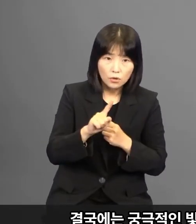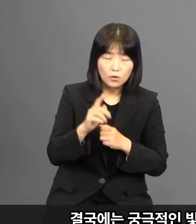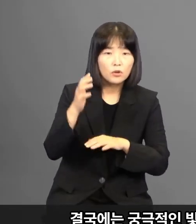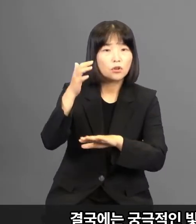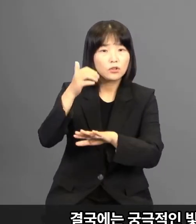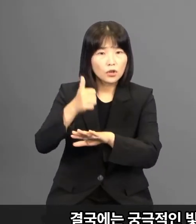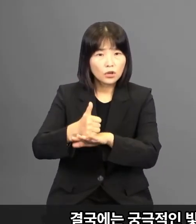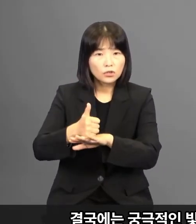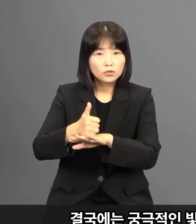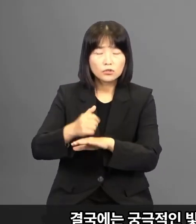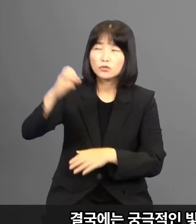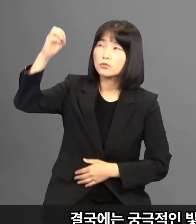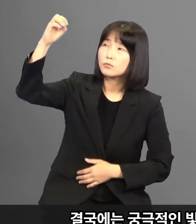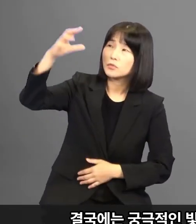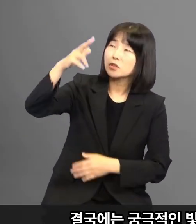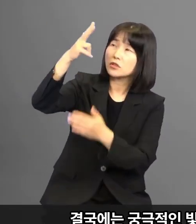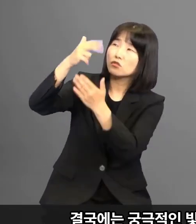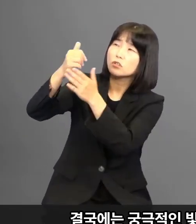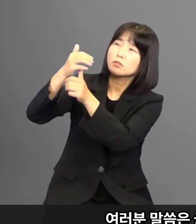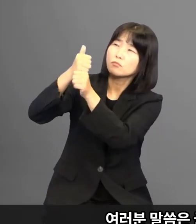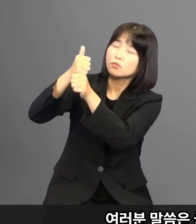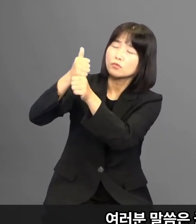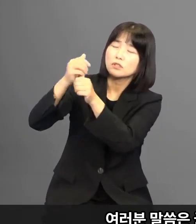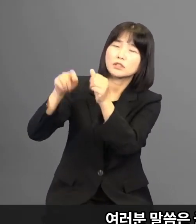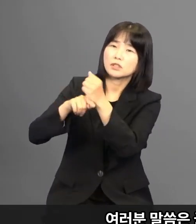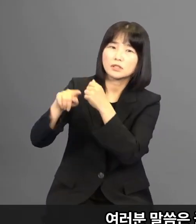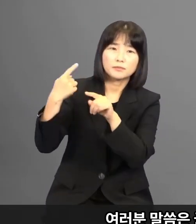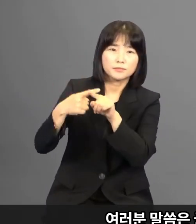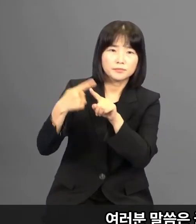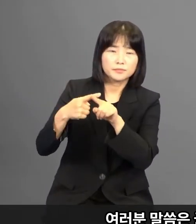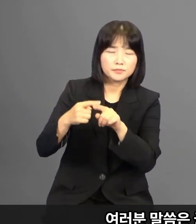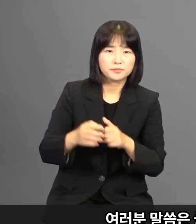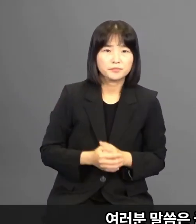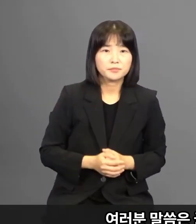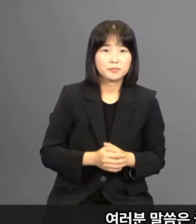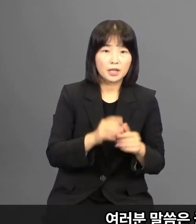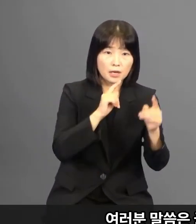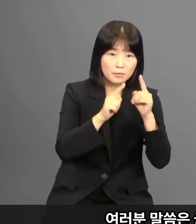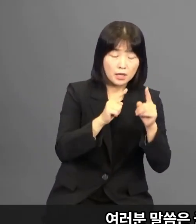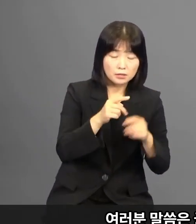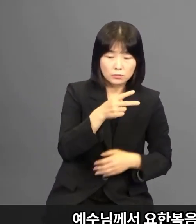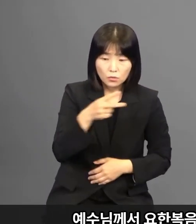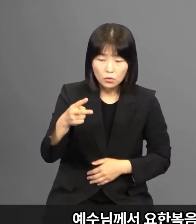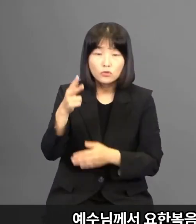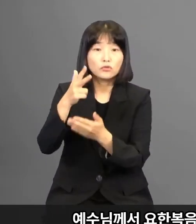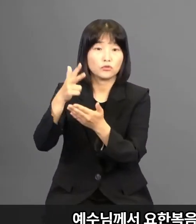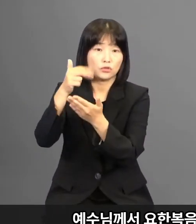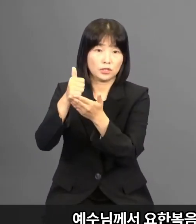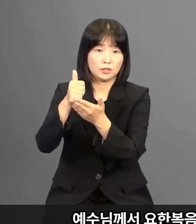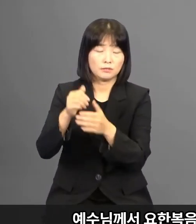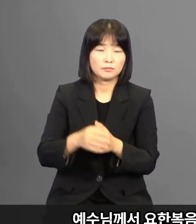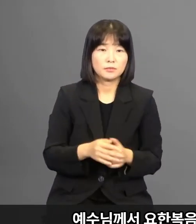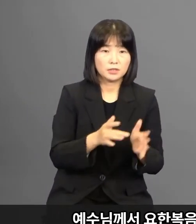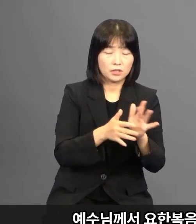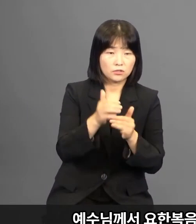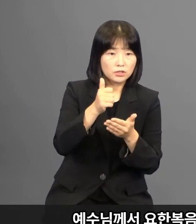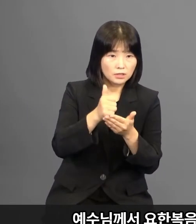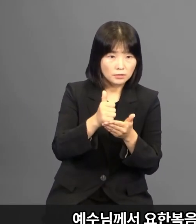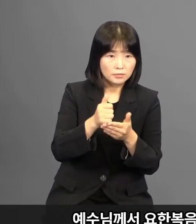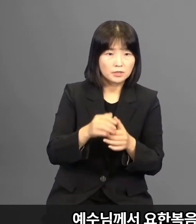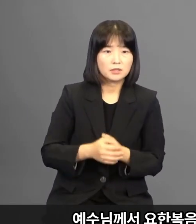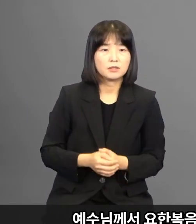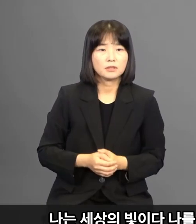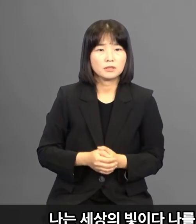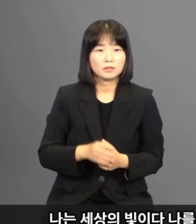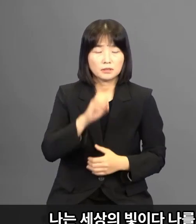궁극적인 빛이신 주님을 붙잡겠다는 뜻이에요. 여러분, 말씀은 궁극적으로 주님을 의미하죠. 예수님께서 요한복음 8장 12절에